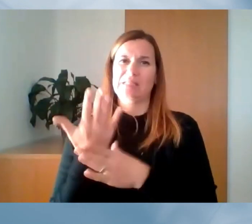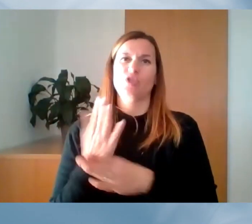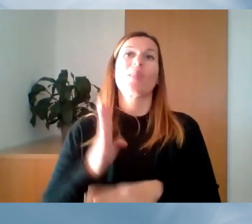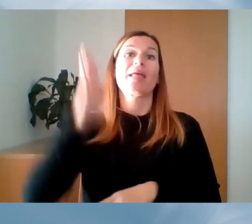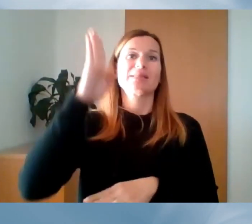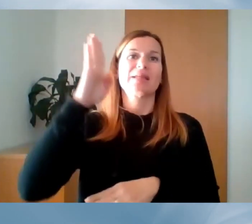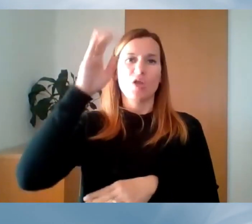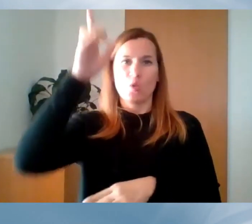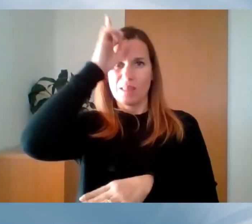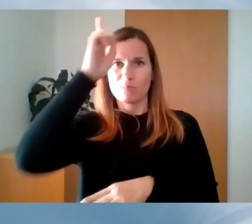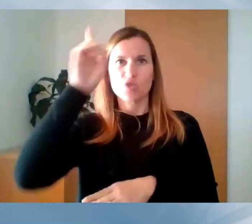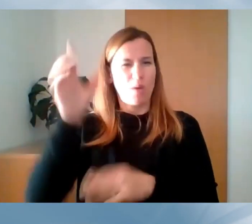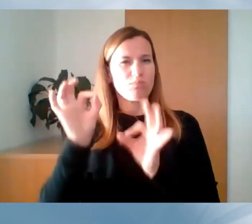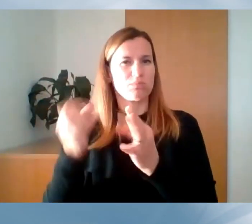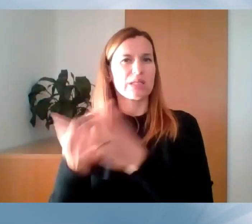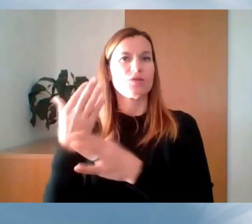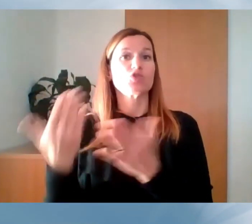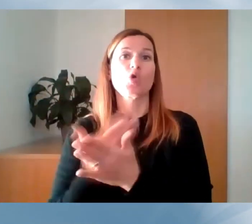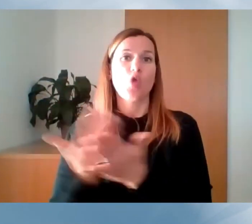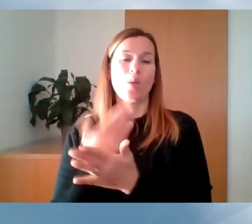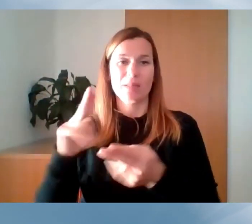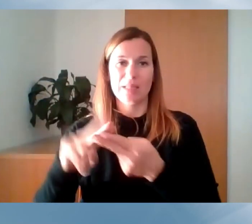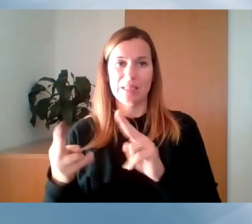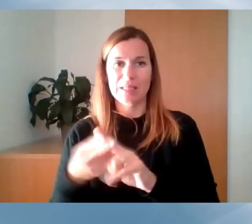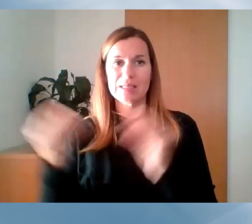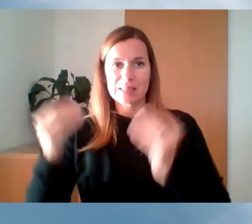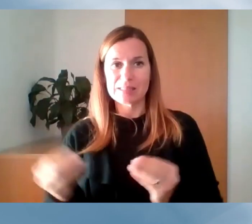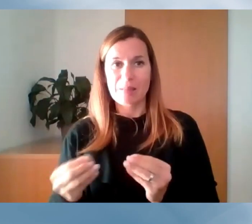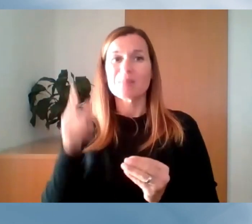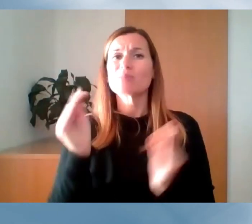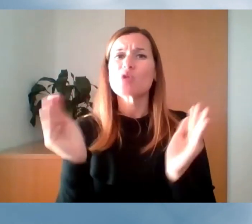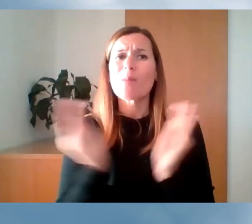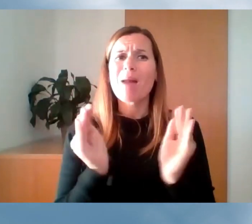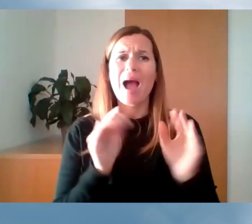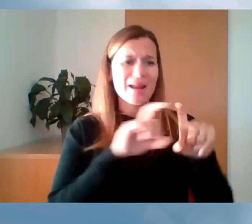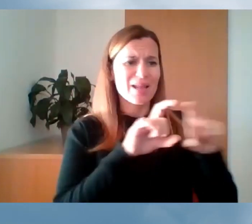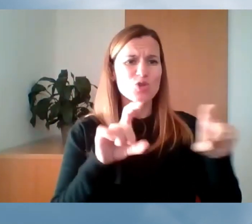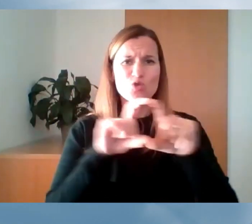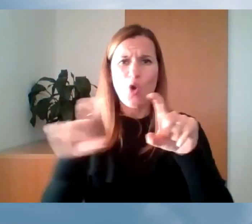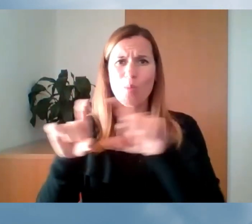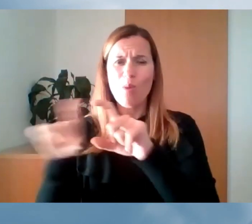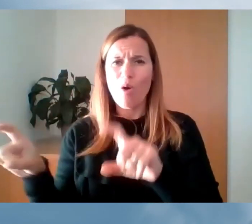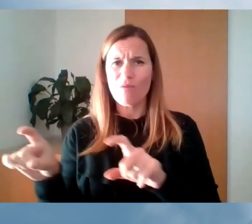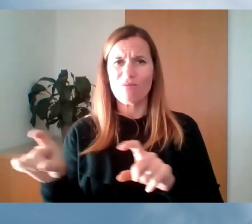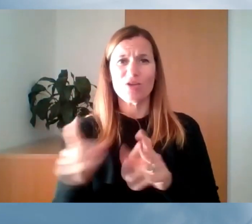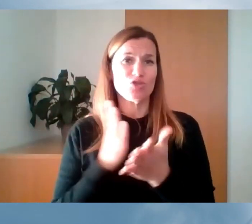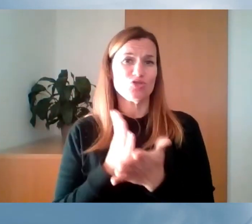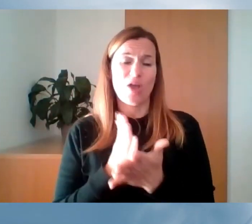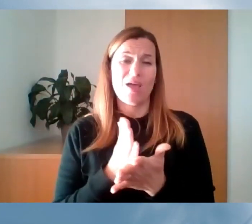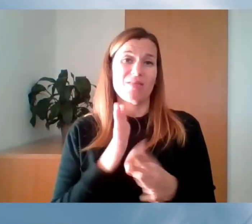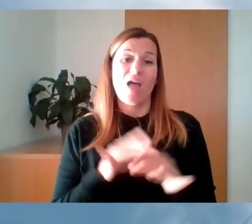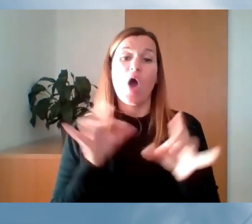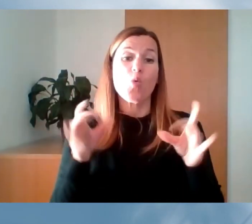to na severu Nemčije, ta sodobni sistem, tam so taki majhni domovčki, tako rekoč